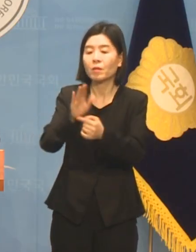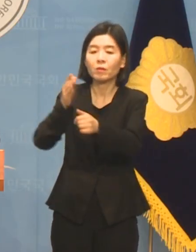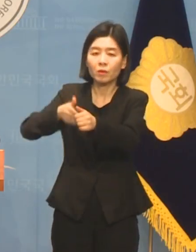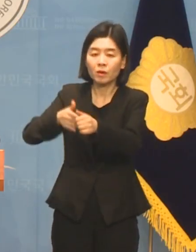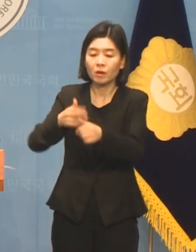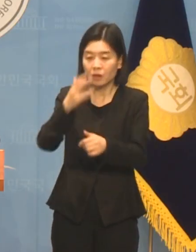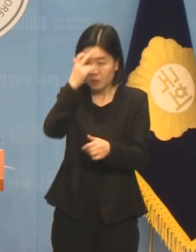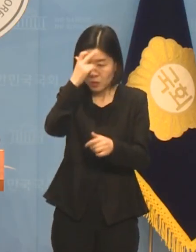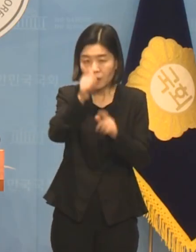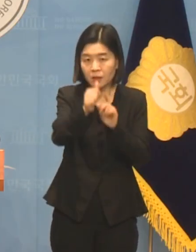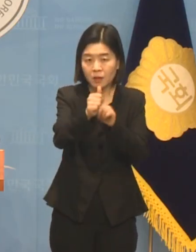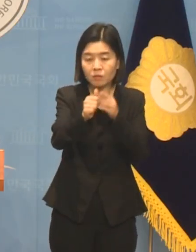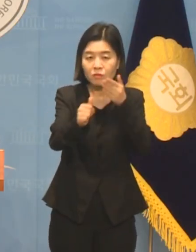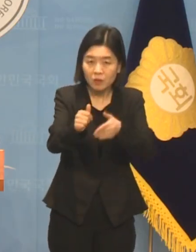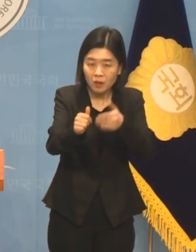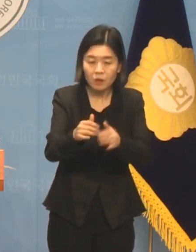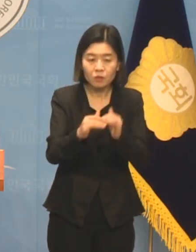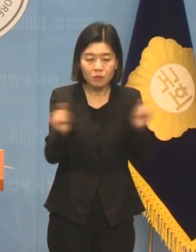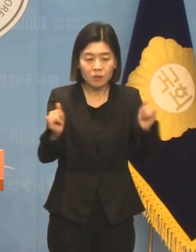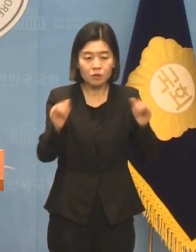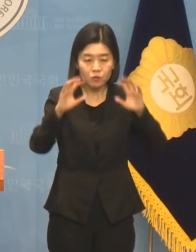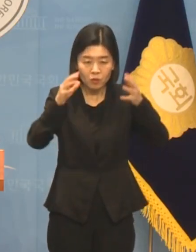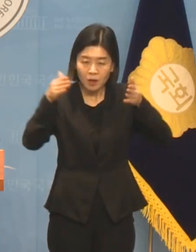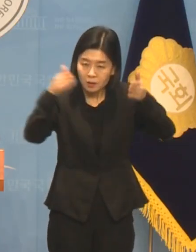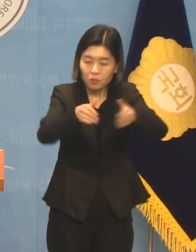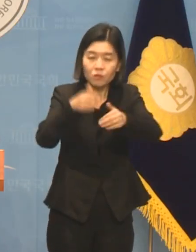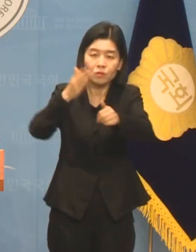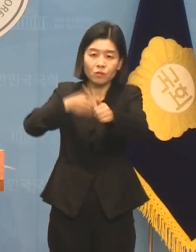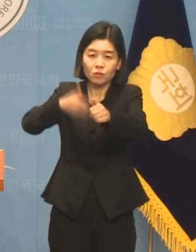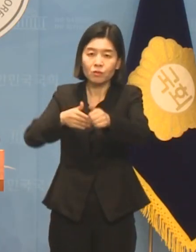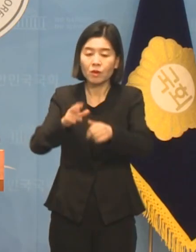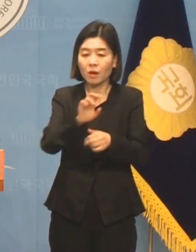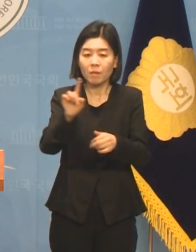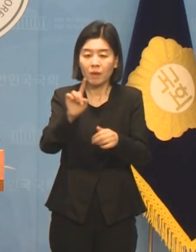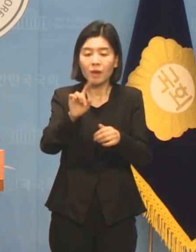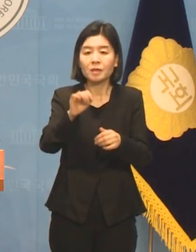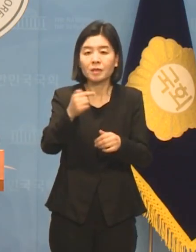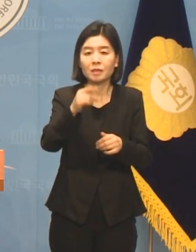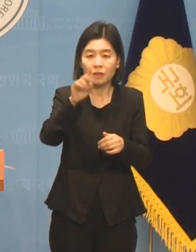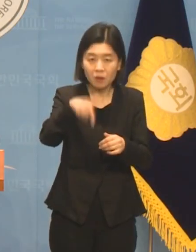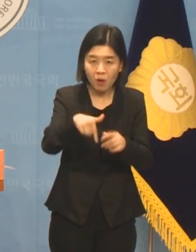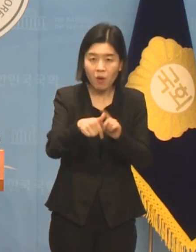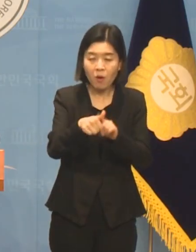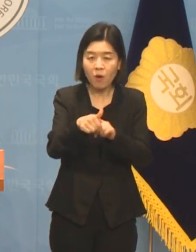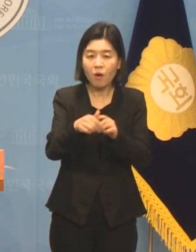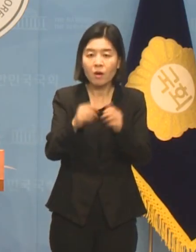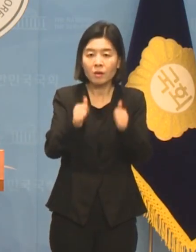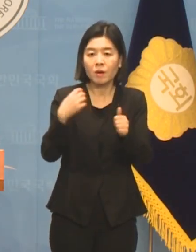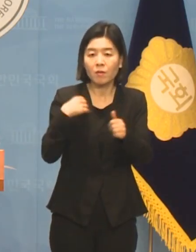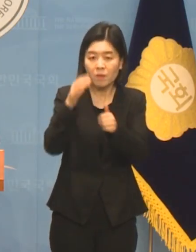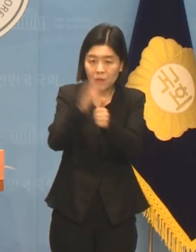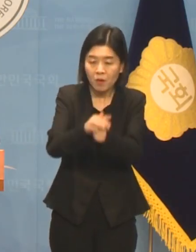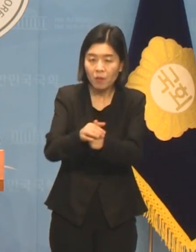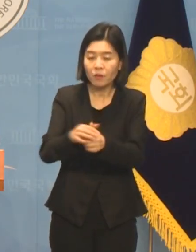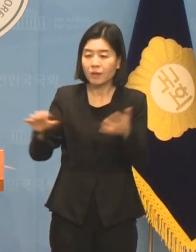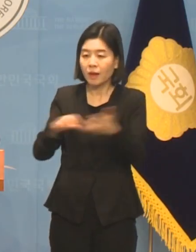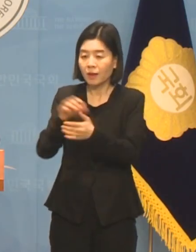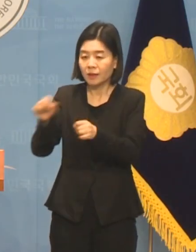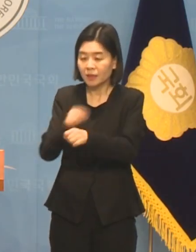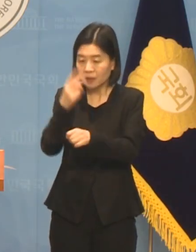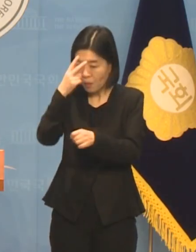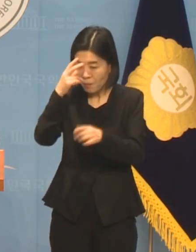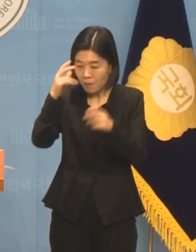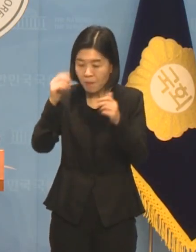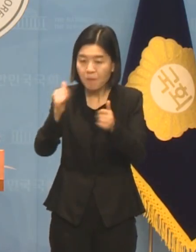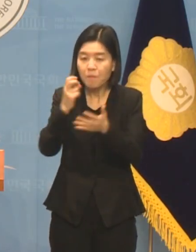거듭 촉구합니다. 국민과 국가만 바라보십시오. 마은혁 헌법재판관 후보자 임명, 내란 특검법 수용 등